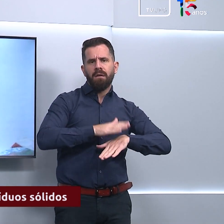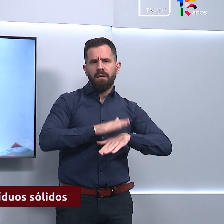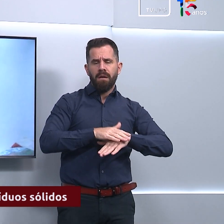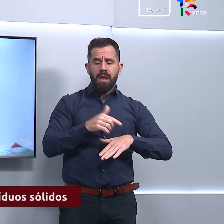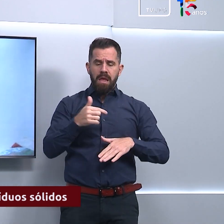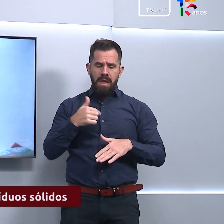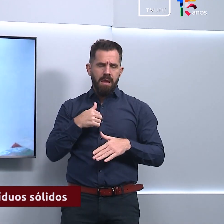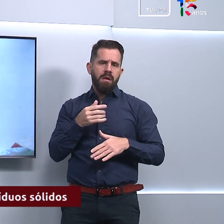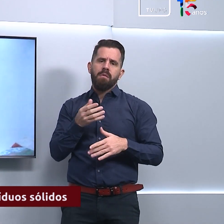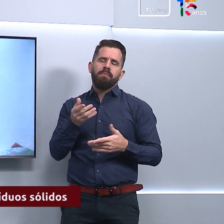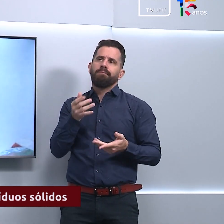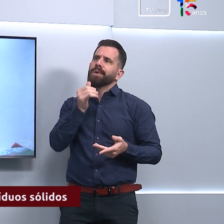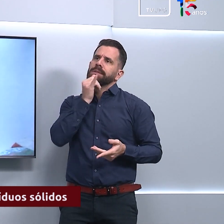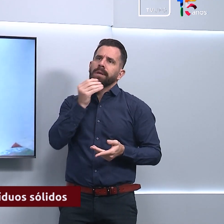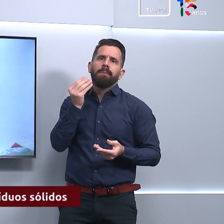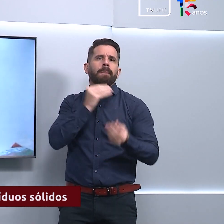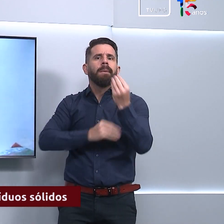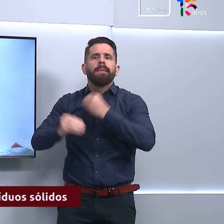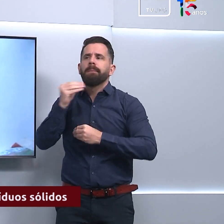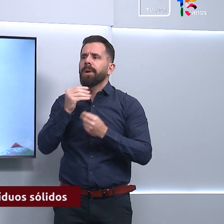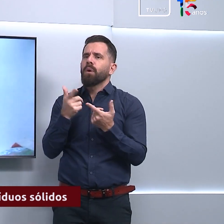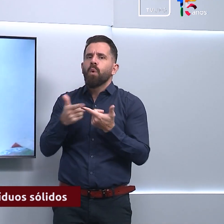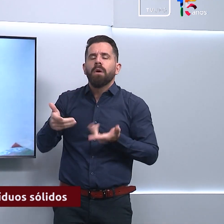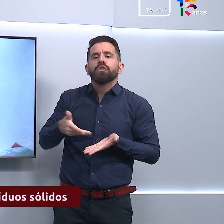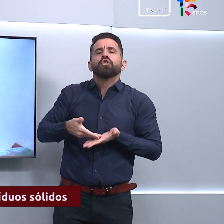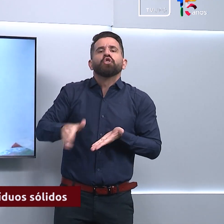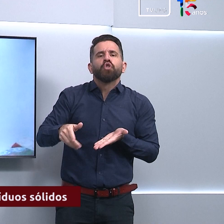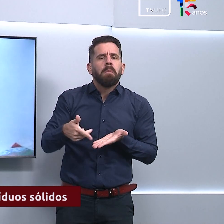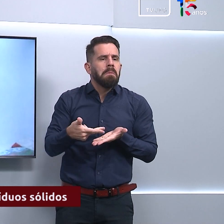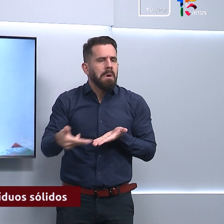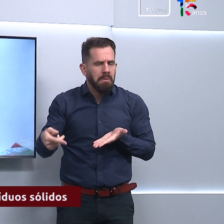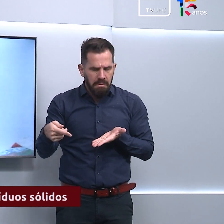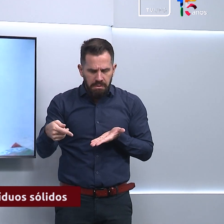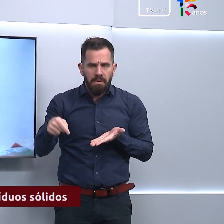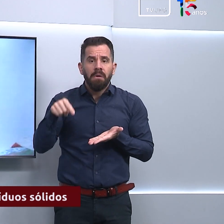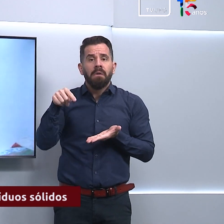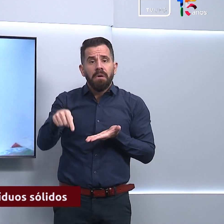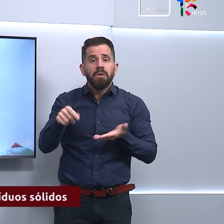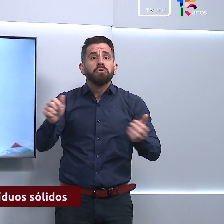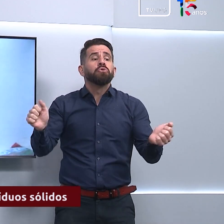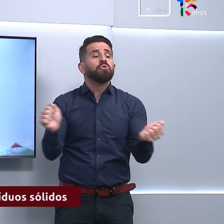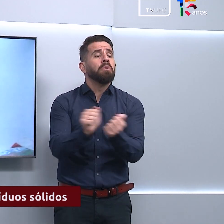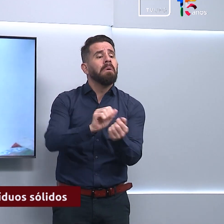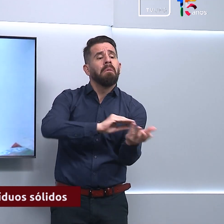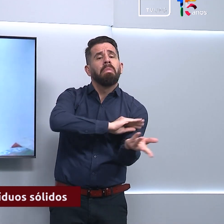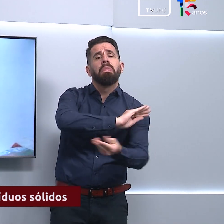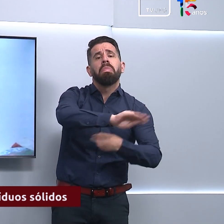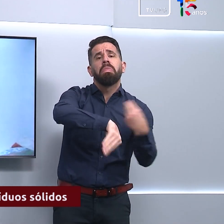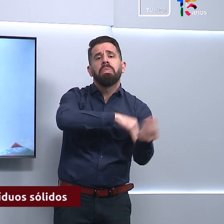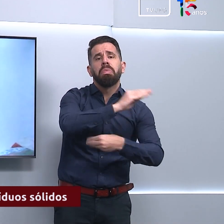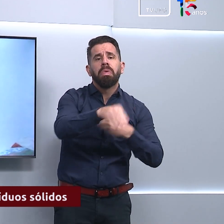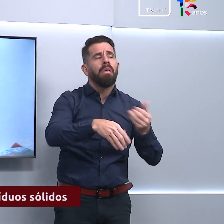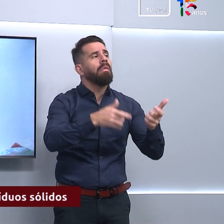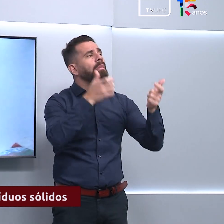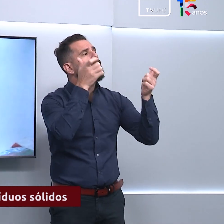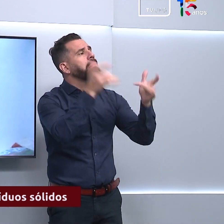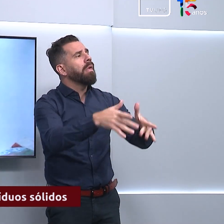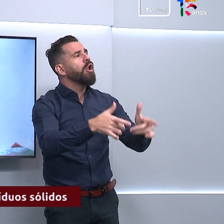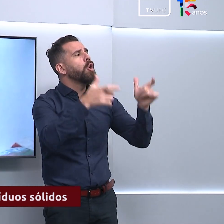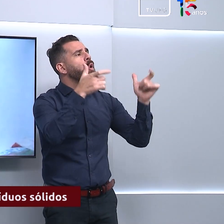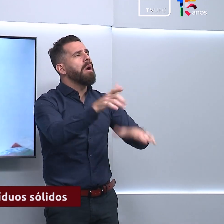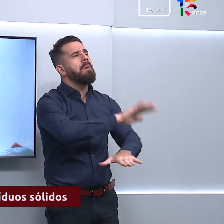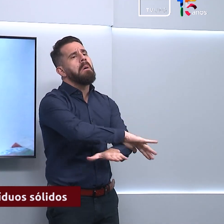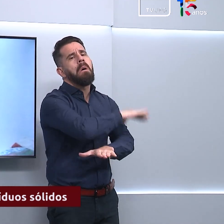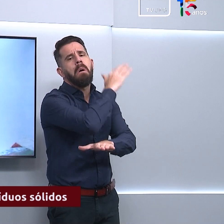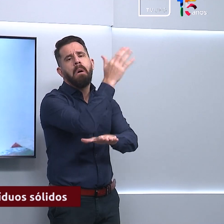consumo, que vão com outros resíduos, muitas vezes, para os lixões a céu aberto. A